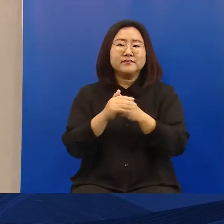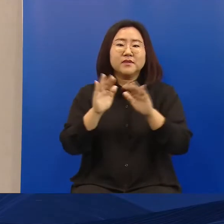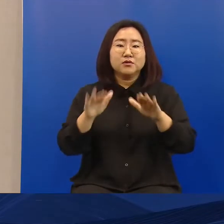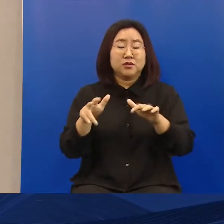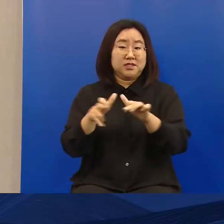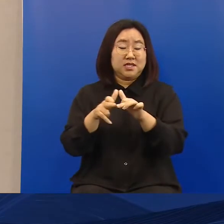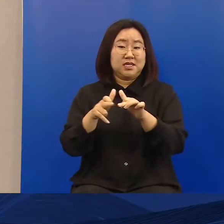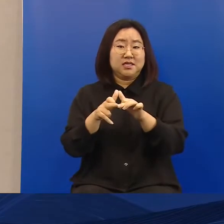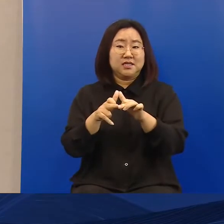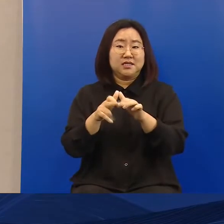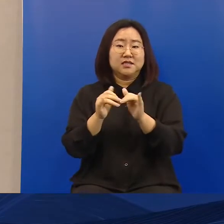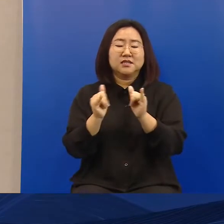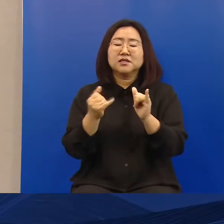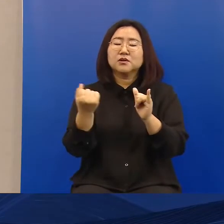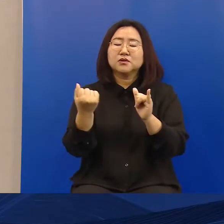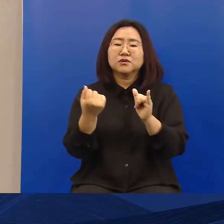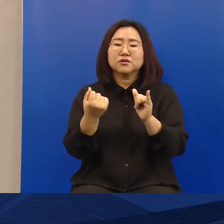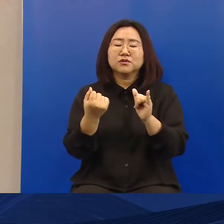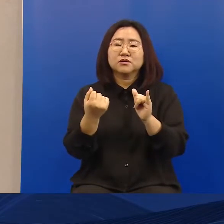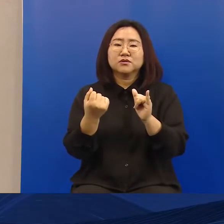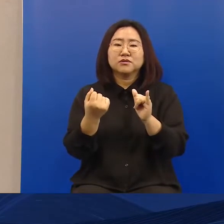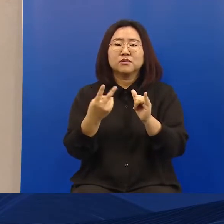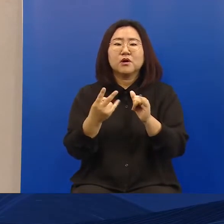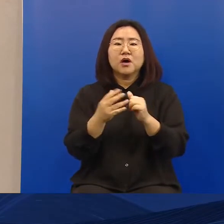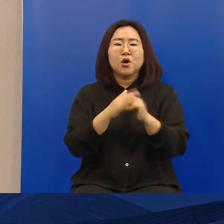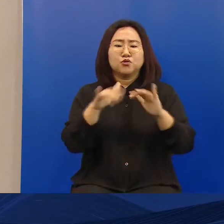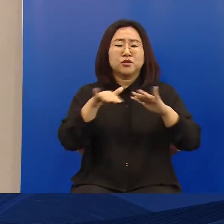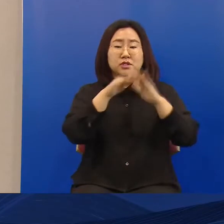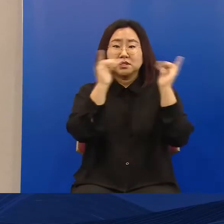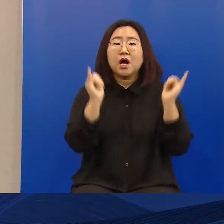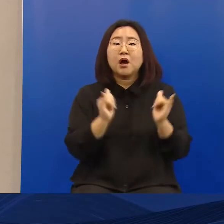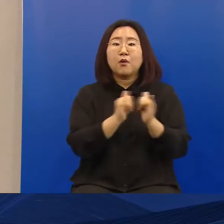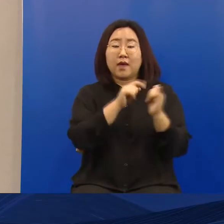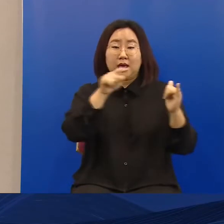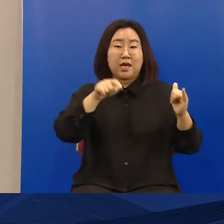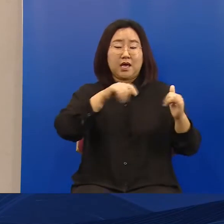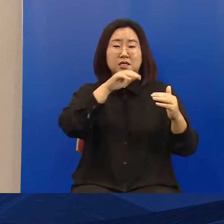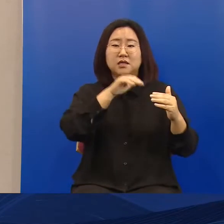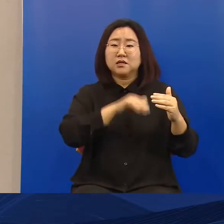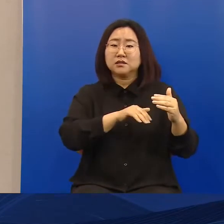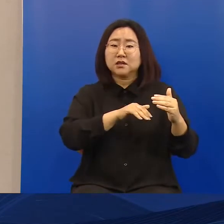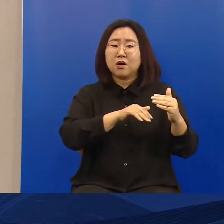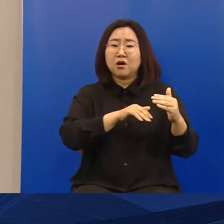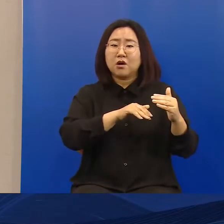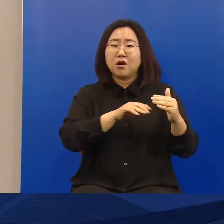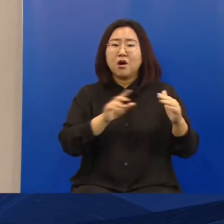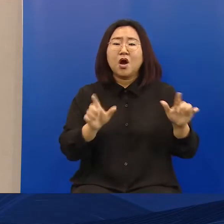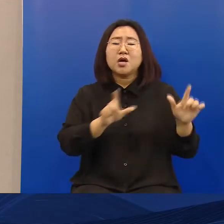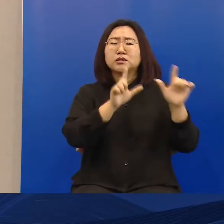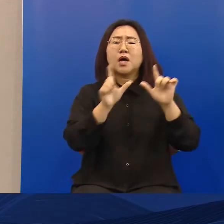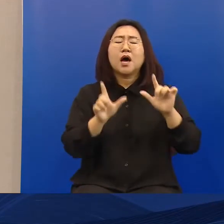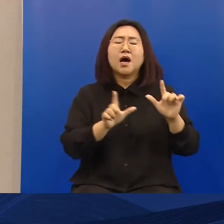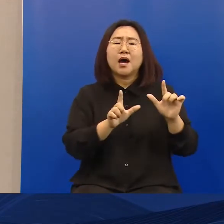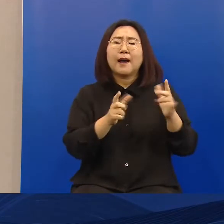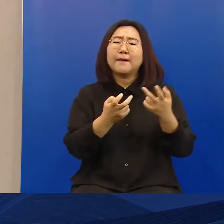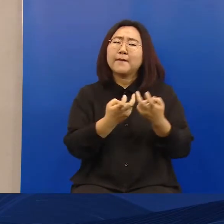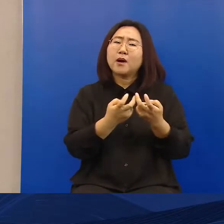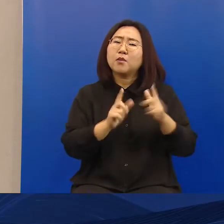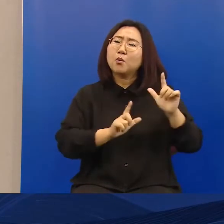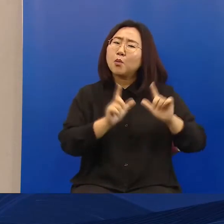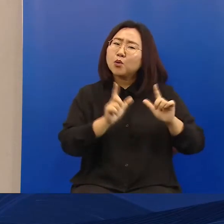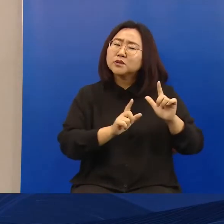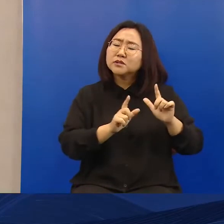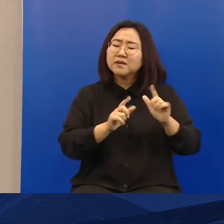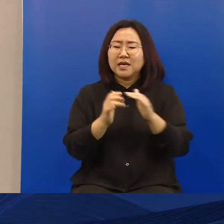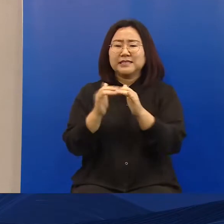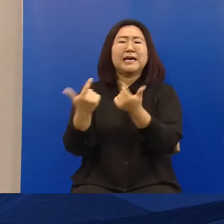우리 장애인 분들이 우리 사회에서 과연 어떻게 살아가는 것이 인간답게